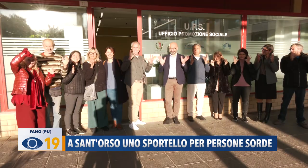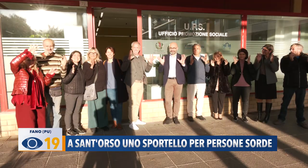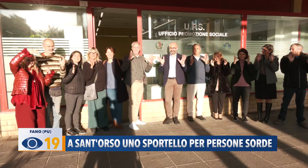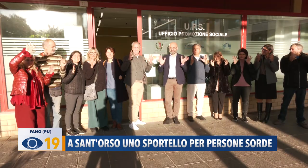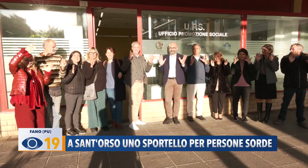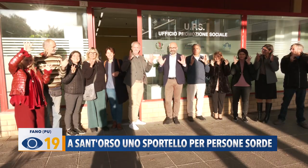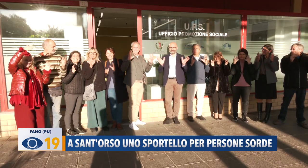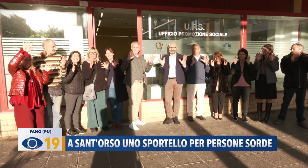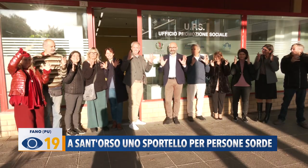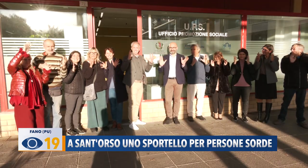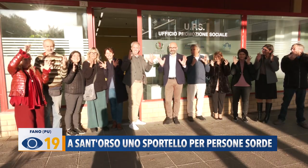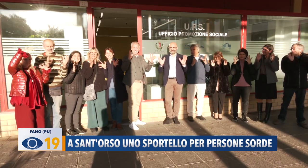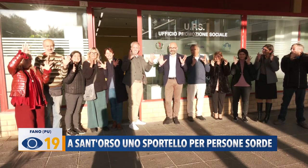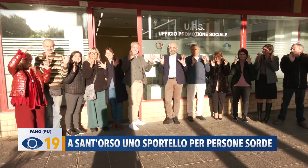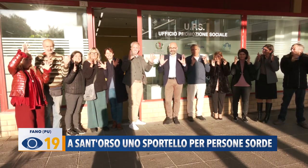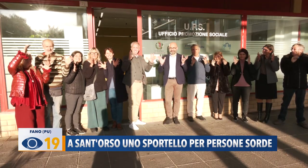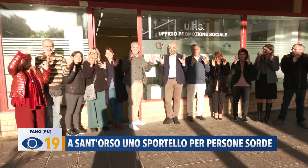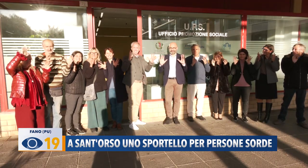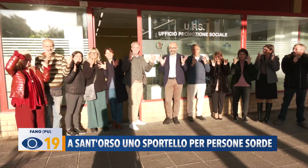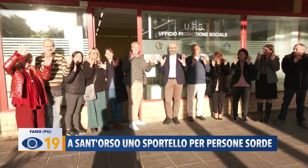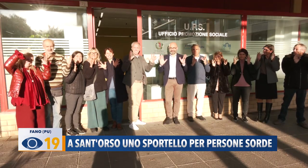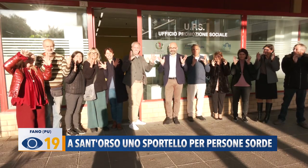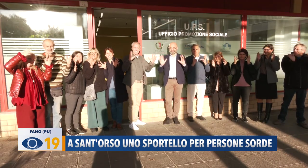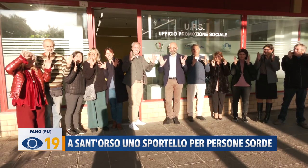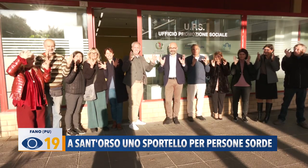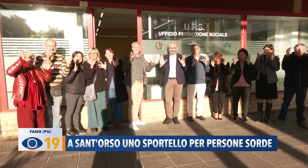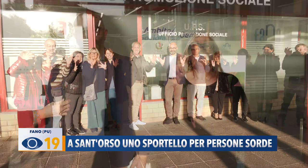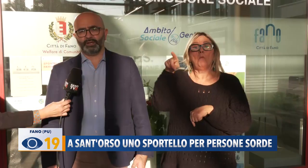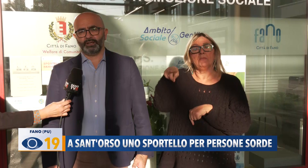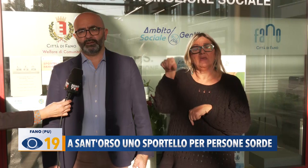dedicato alle persone sorde qui all'UPS è